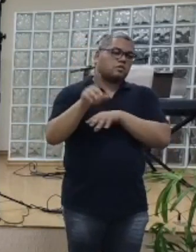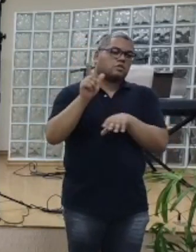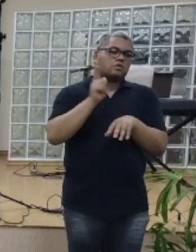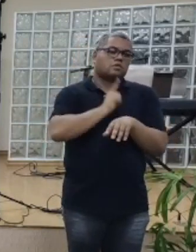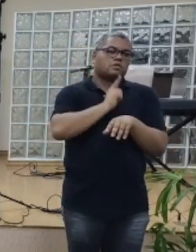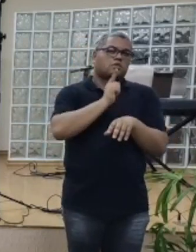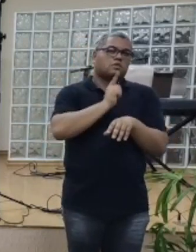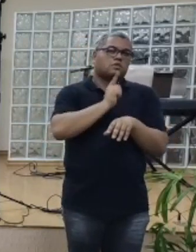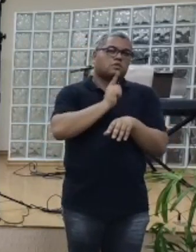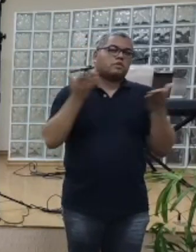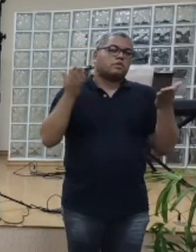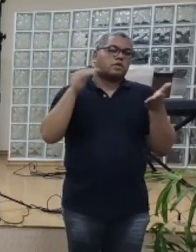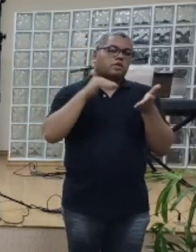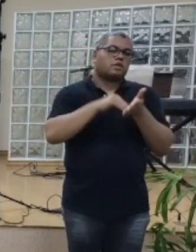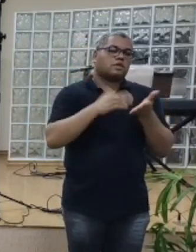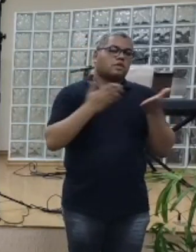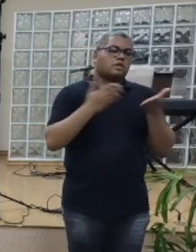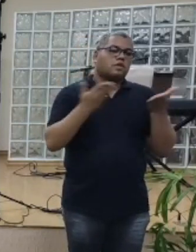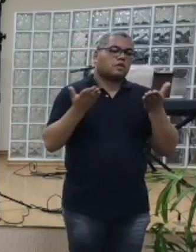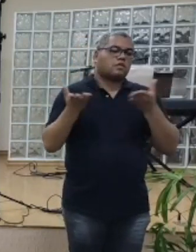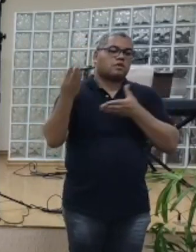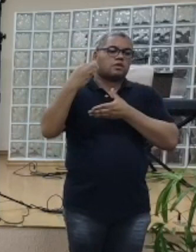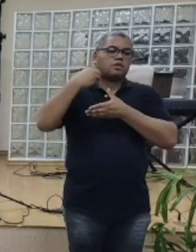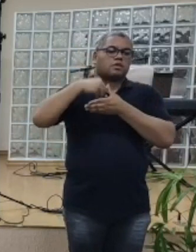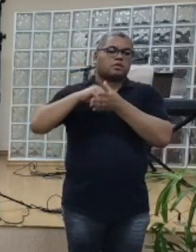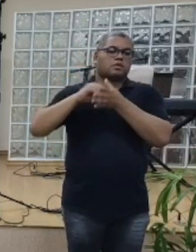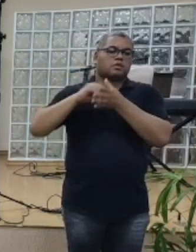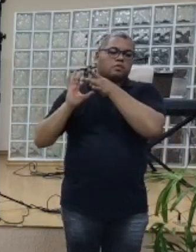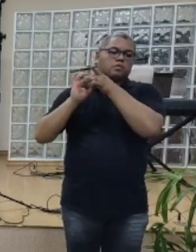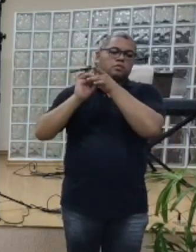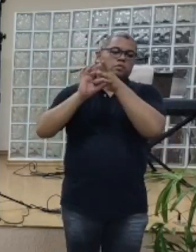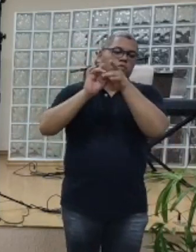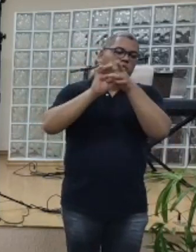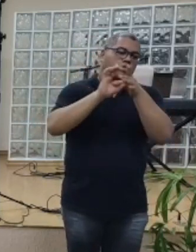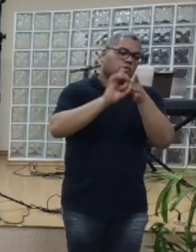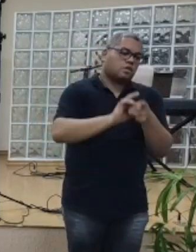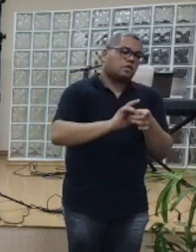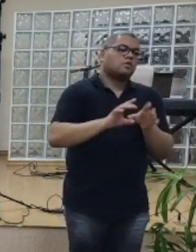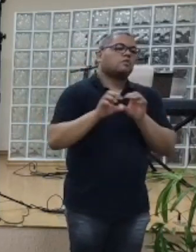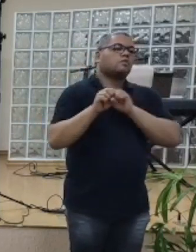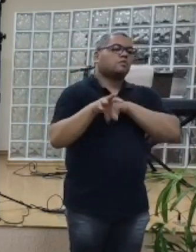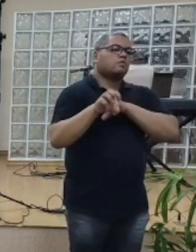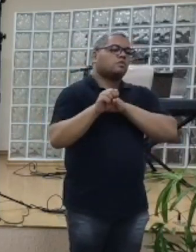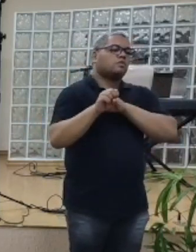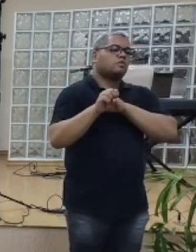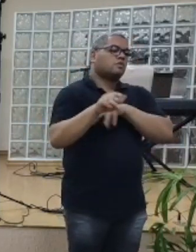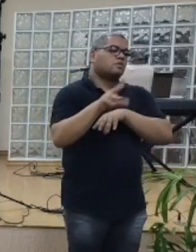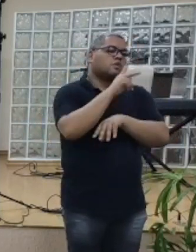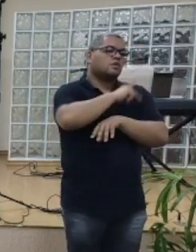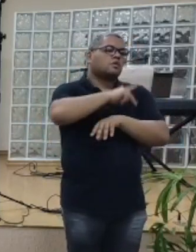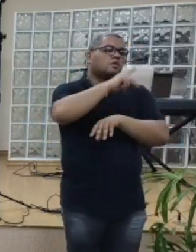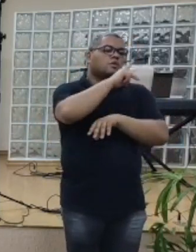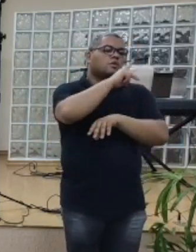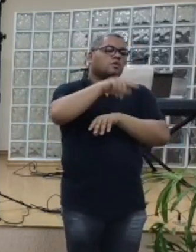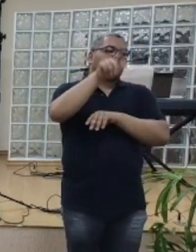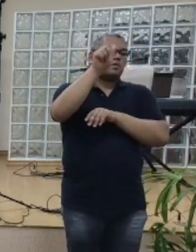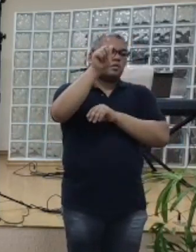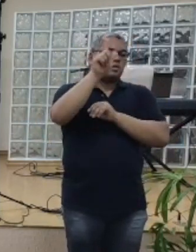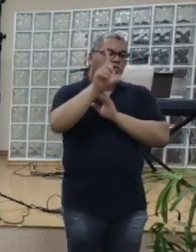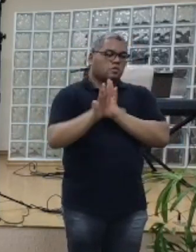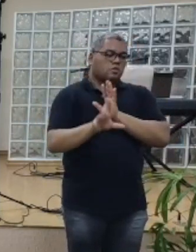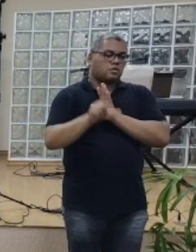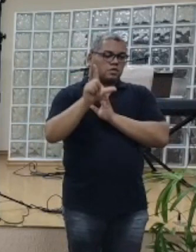deste livro e do contexto dos ensinos de Paulo em Gálatas. E a primeira pergunta que eu gostaria que